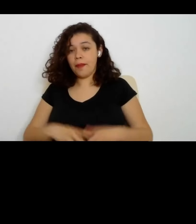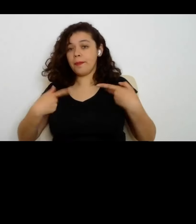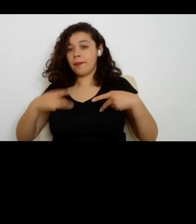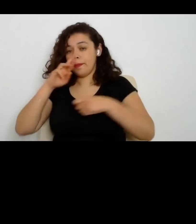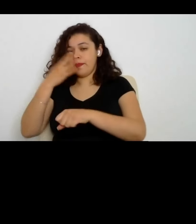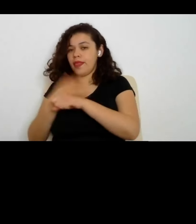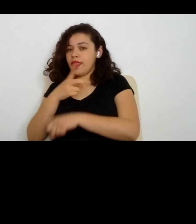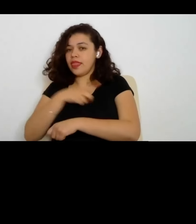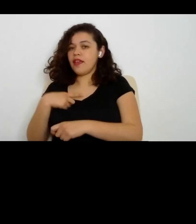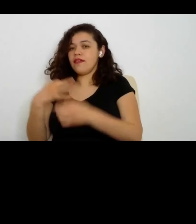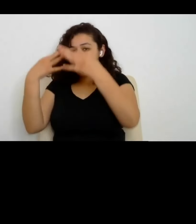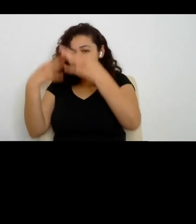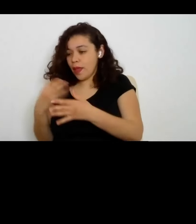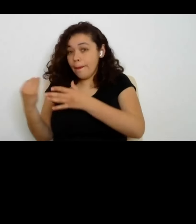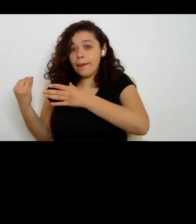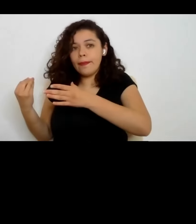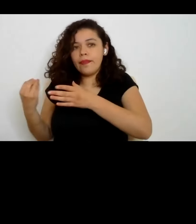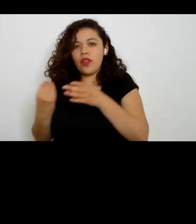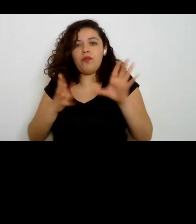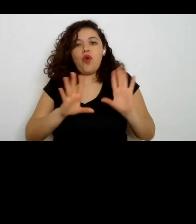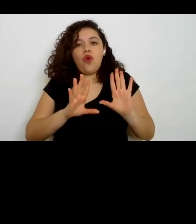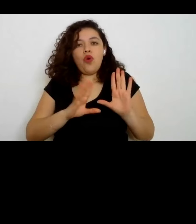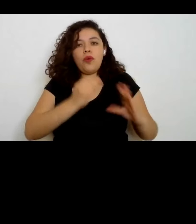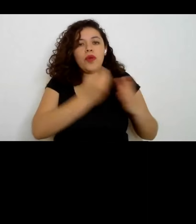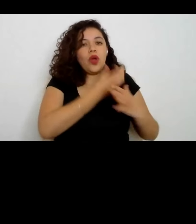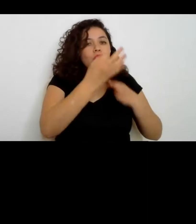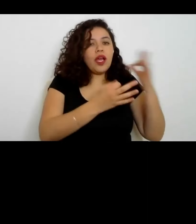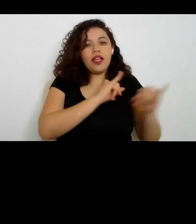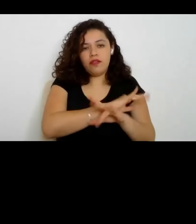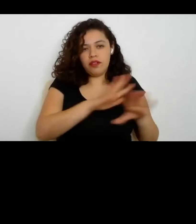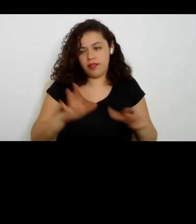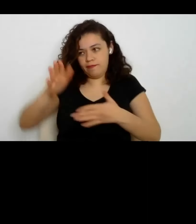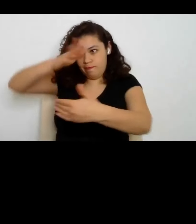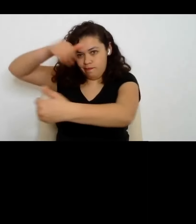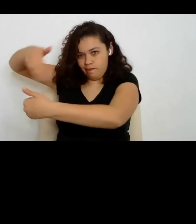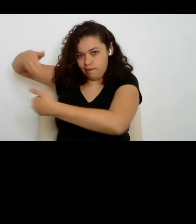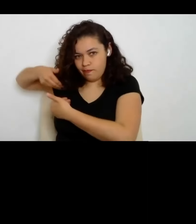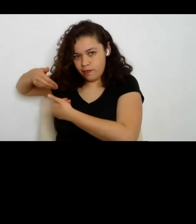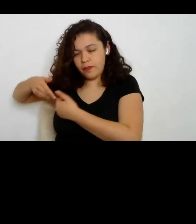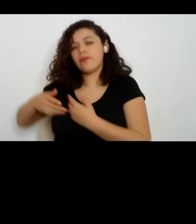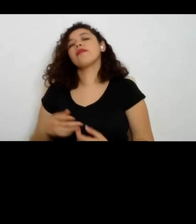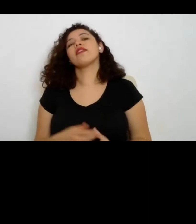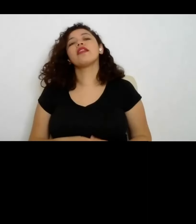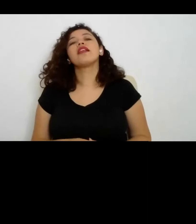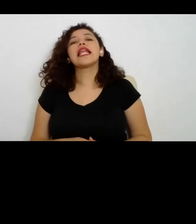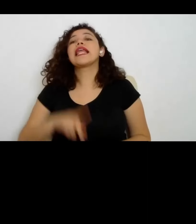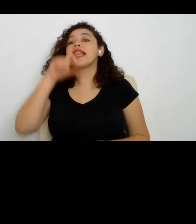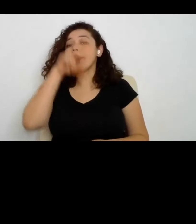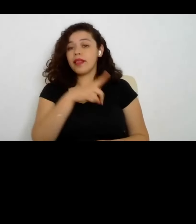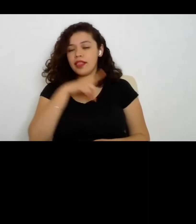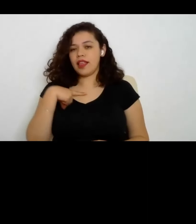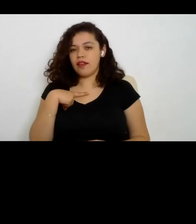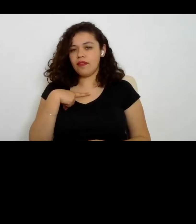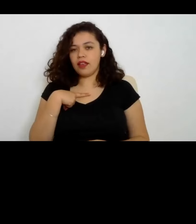de manera confidencial la información que recaba de titulares y deberá impedir